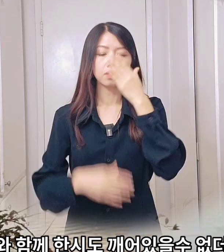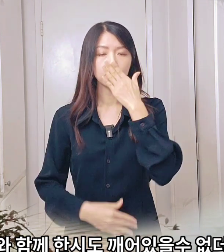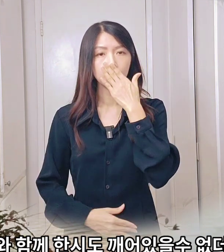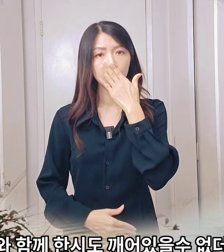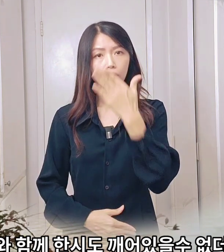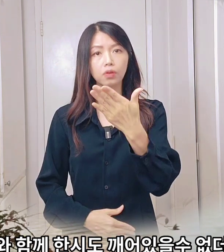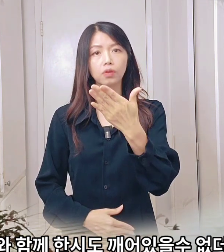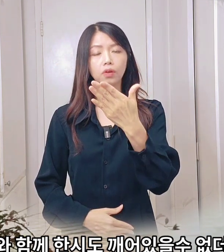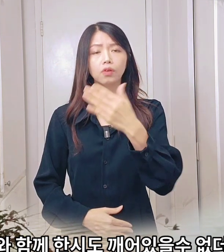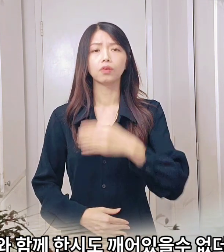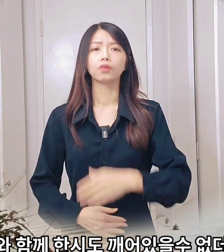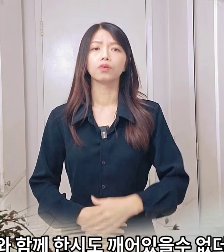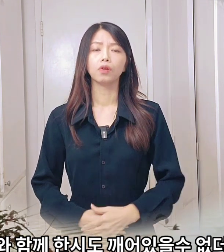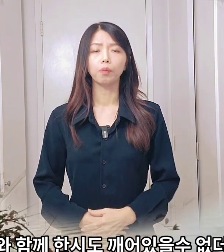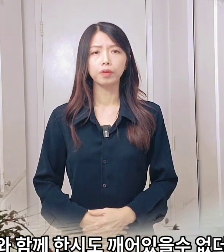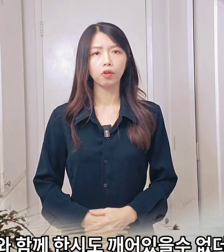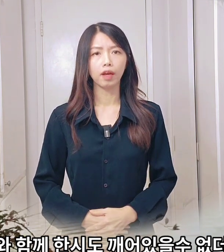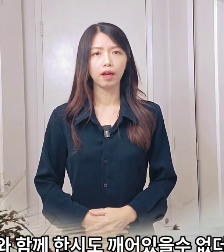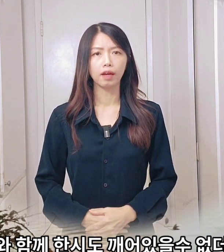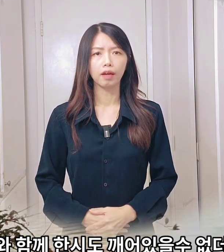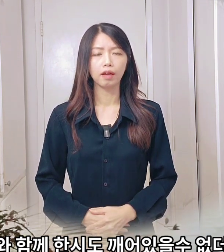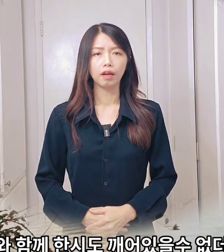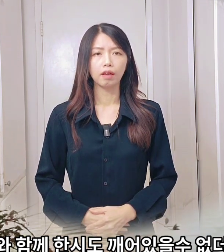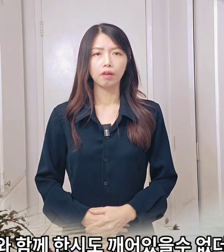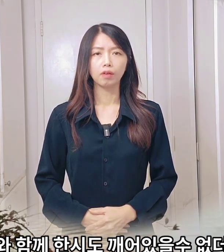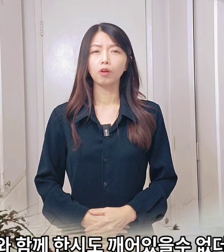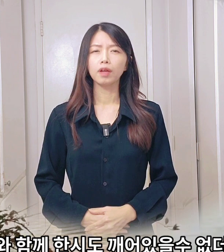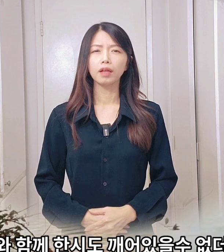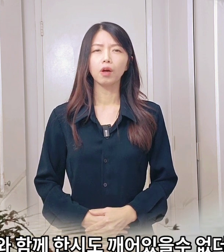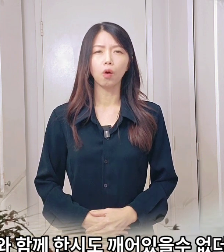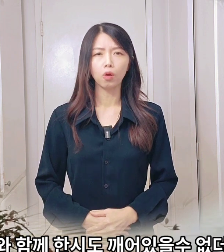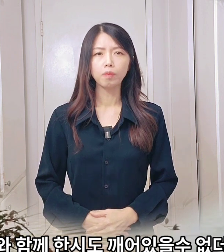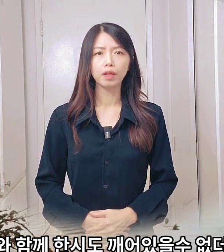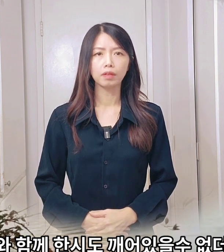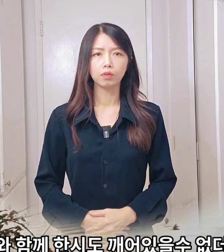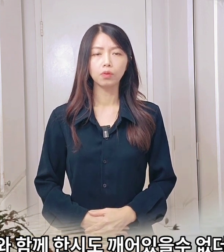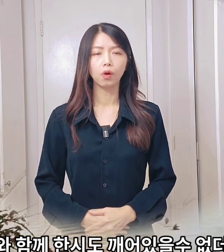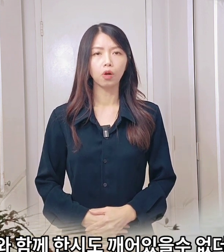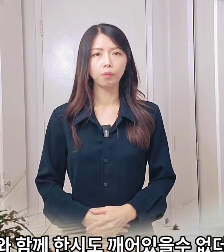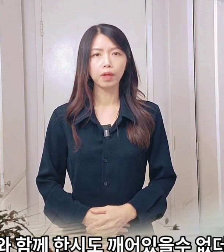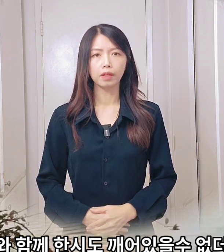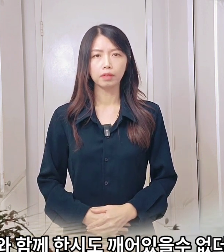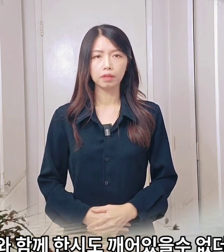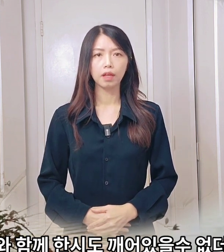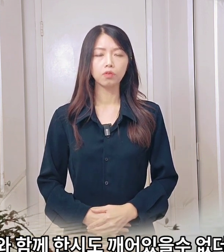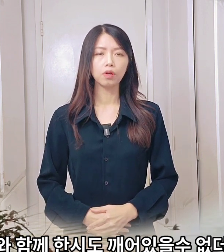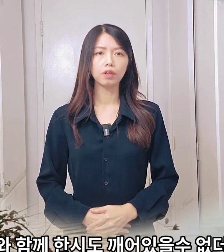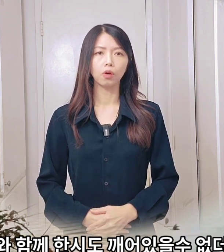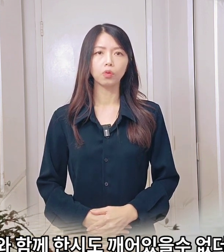깨어 있을 수 없더냐. 그렇게 하기 어렵냐는 뜻으로